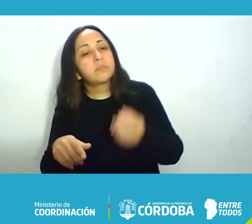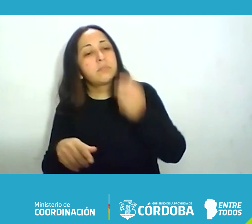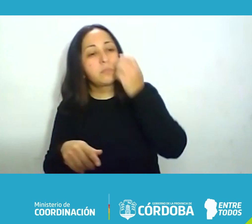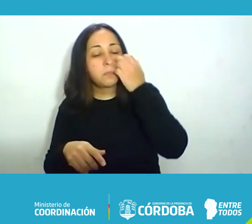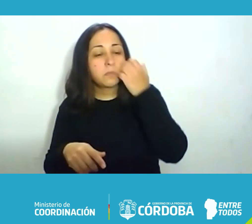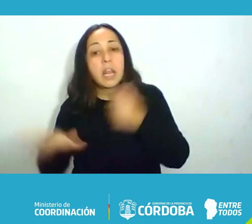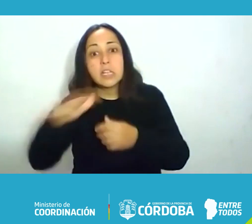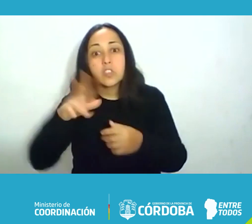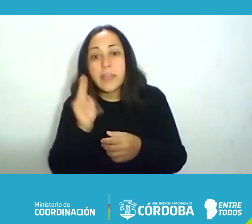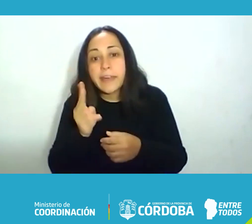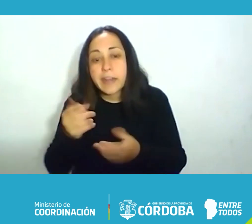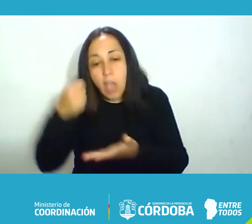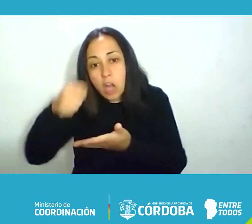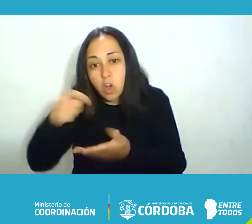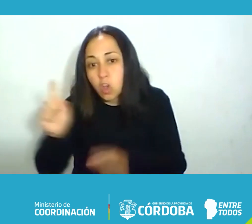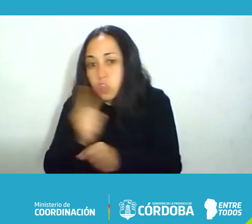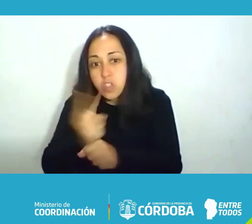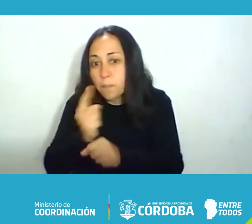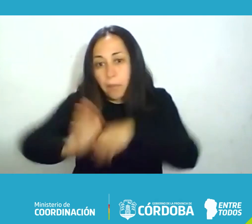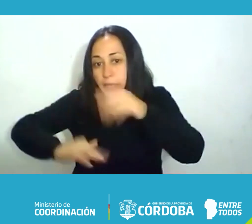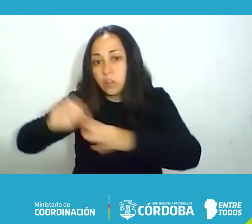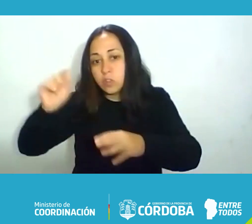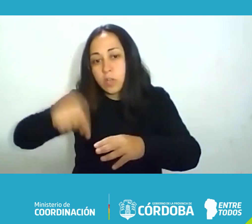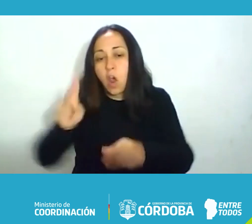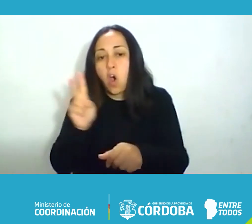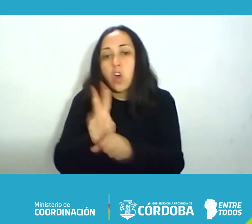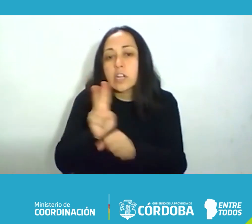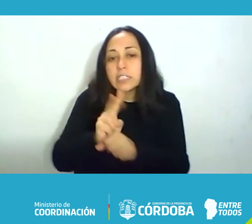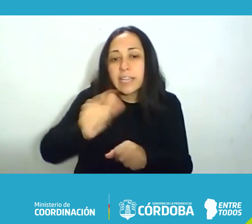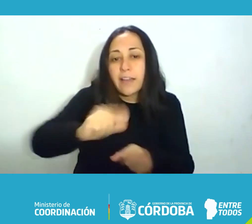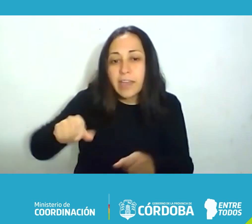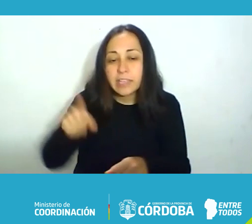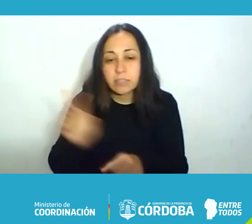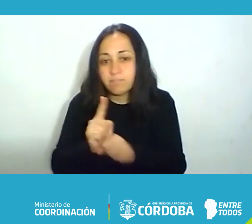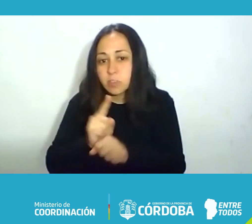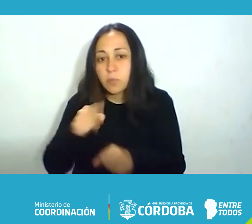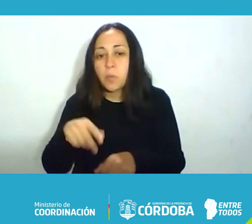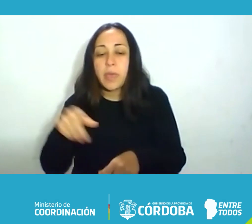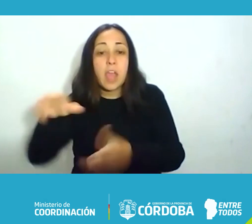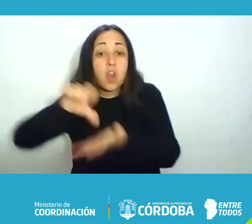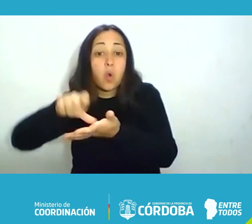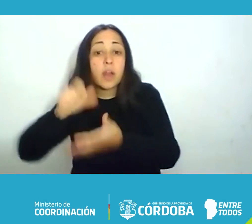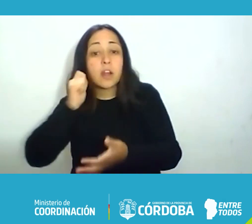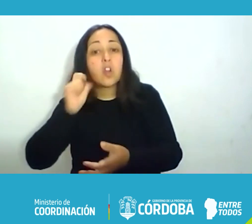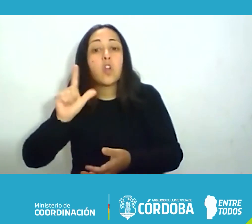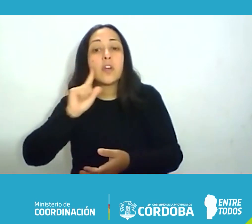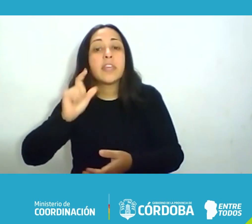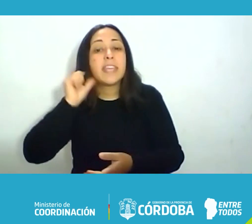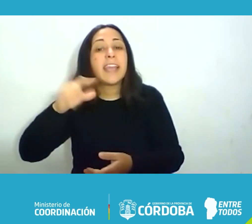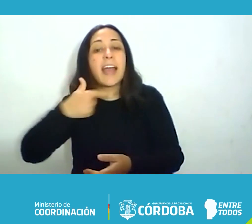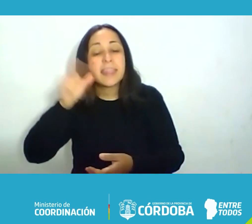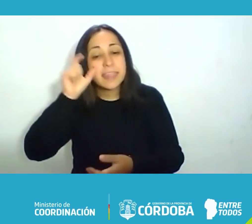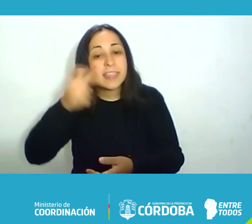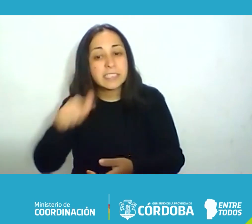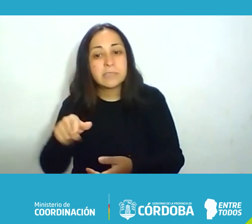de material en las zonas de riesgo arqueológico, en zona roja ni en reserva hídrica Los Gigantes. La zona afectada específicamente tiene un promedio